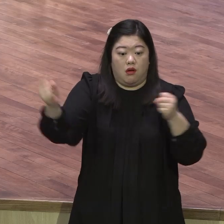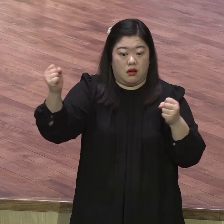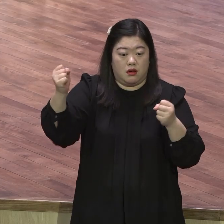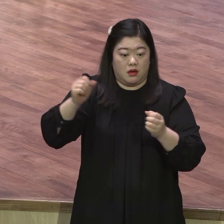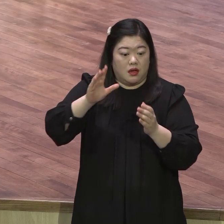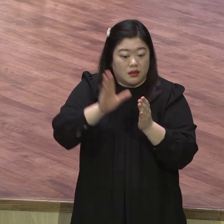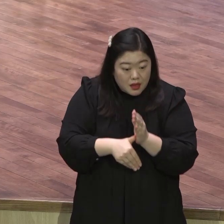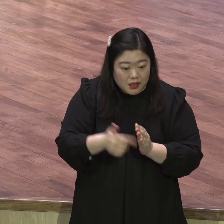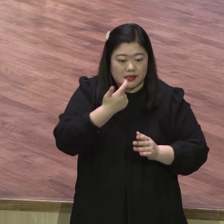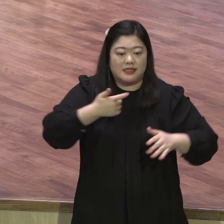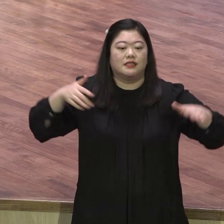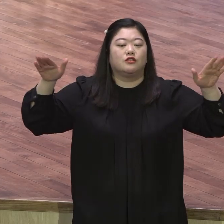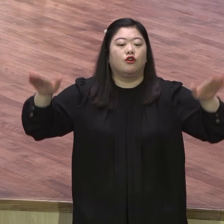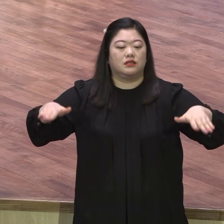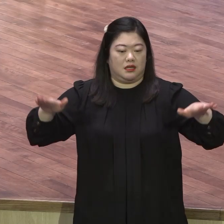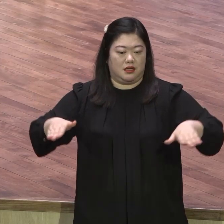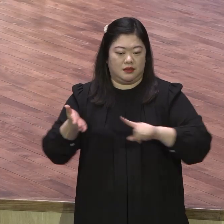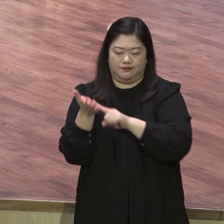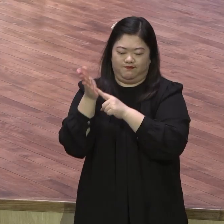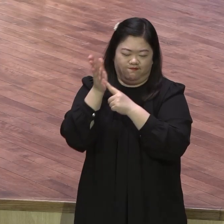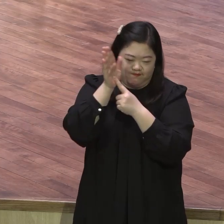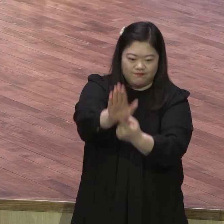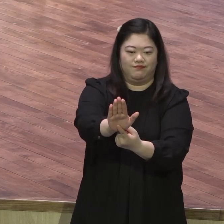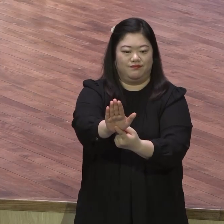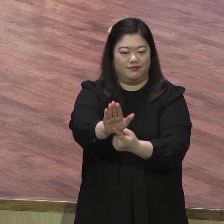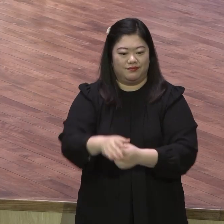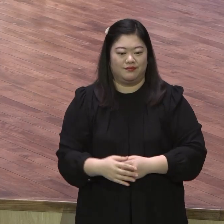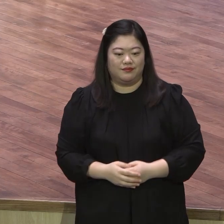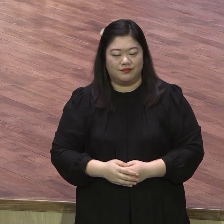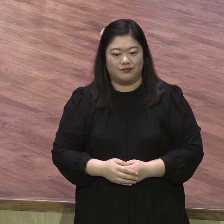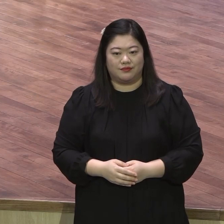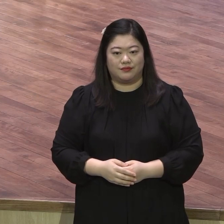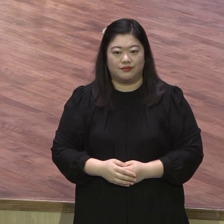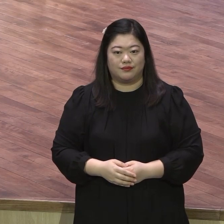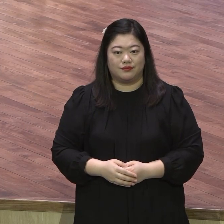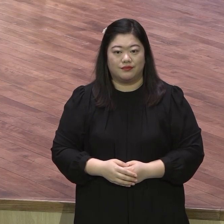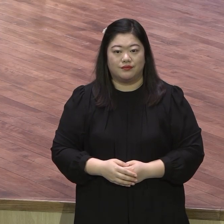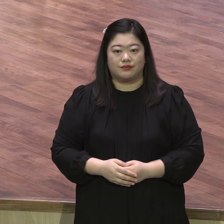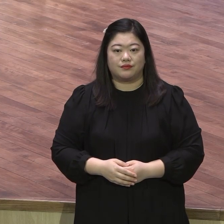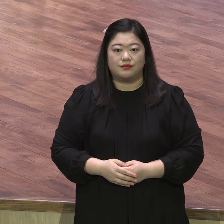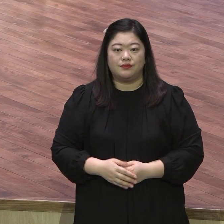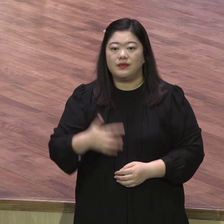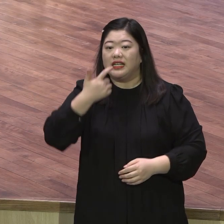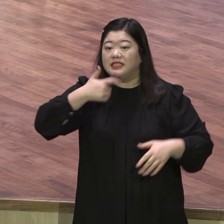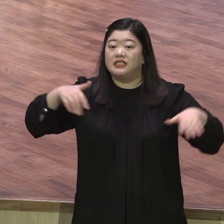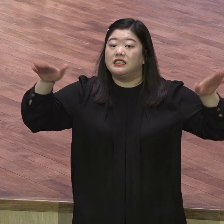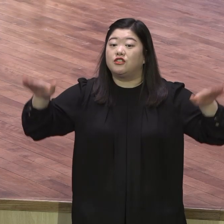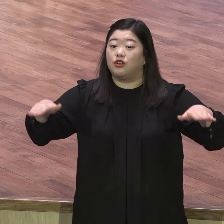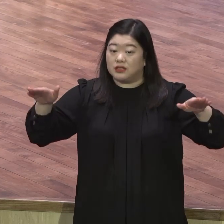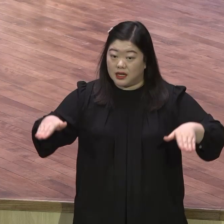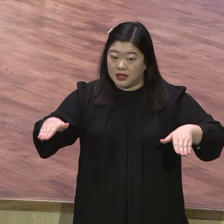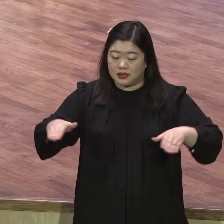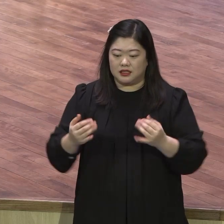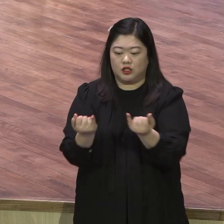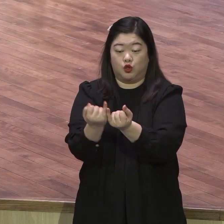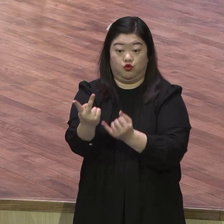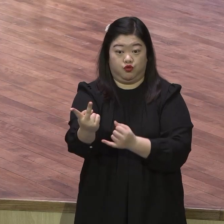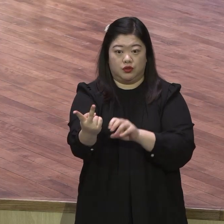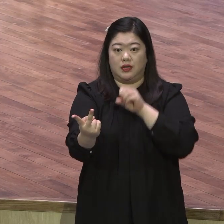놀라운 메시지를 이들에게 전합니다. 5절 6절입니다. 천사가 여자에게 말하여리되